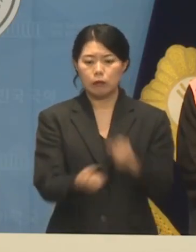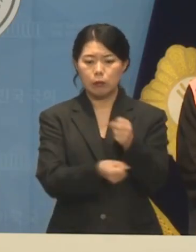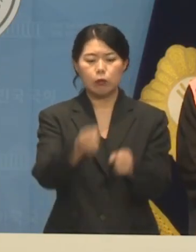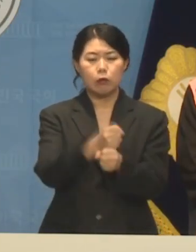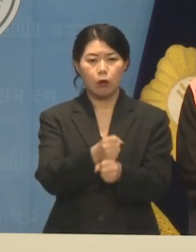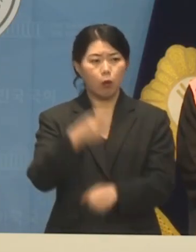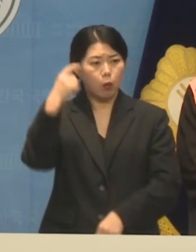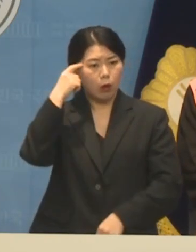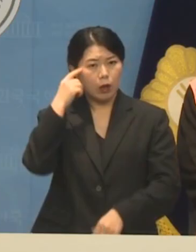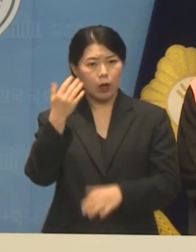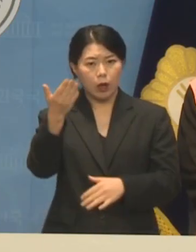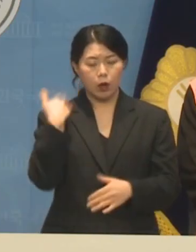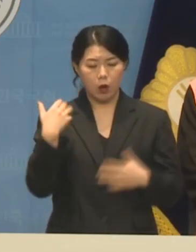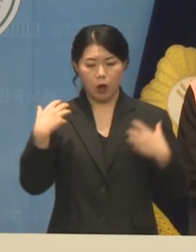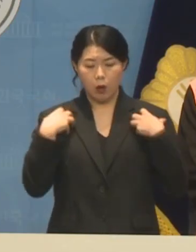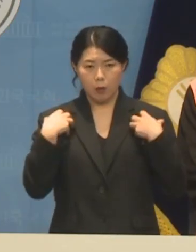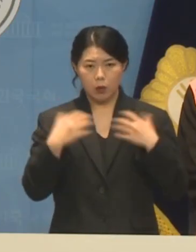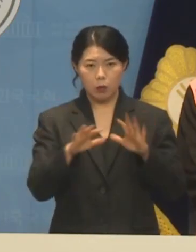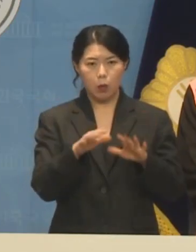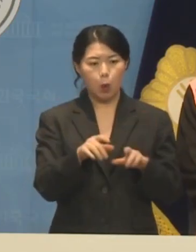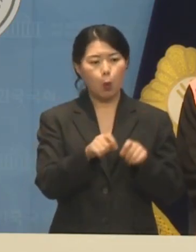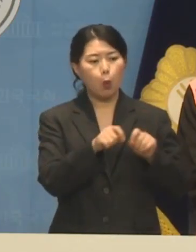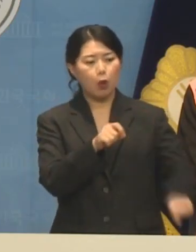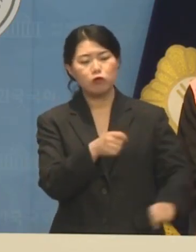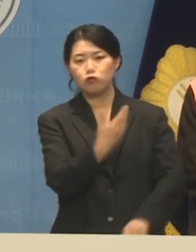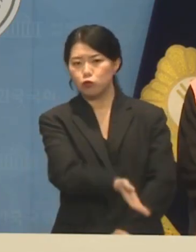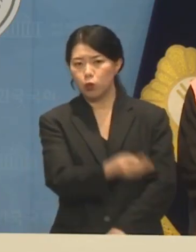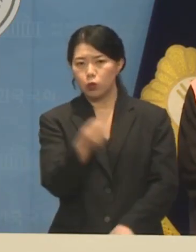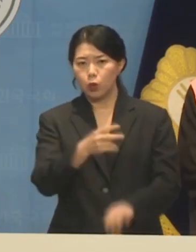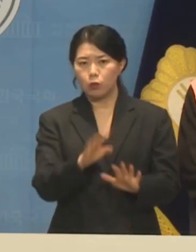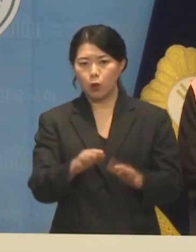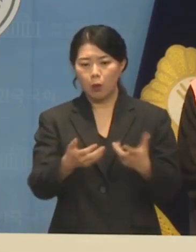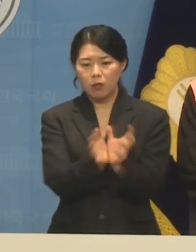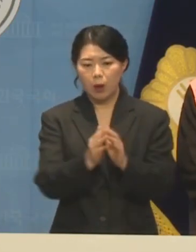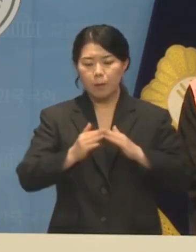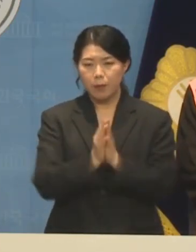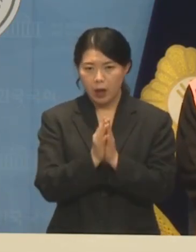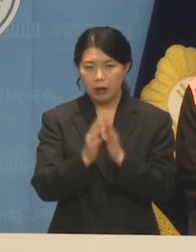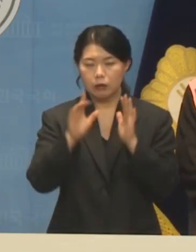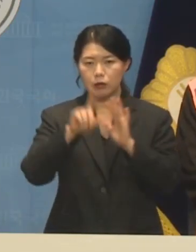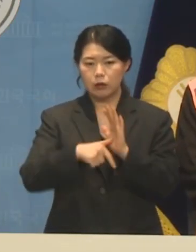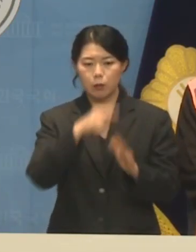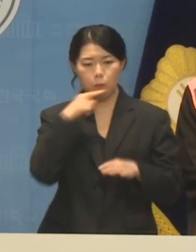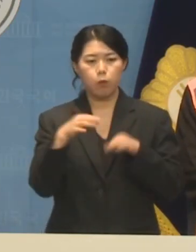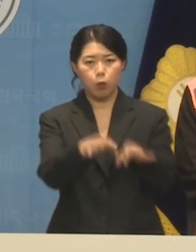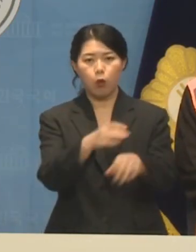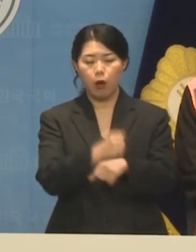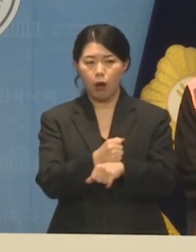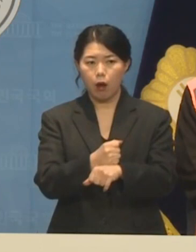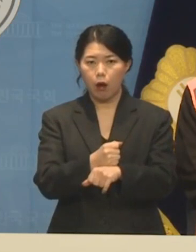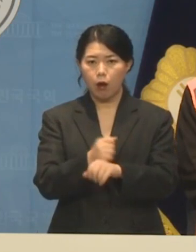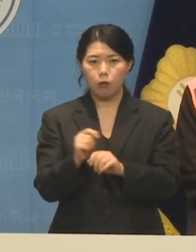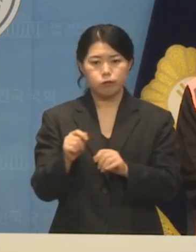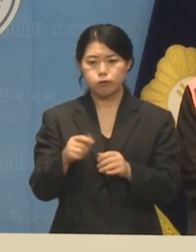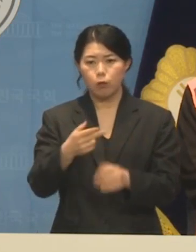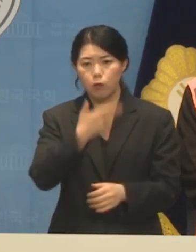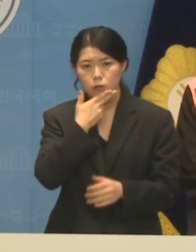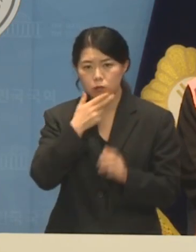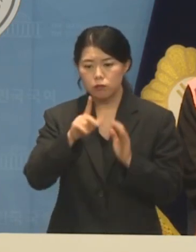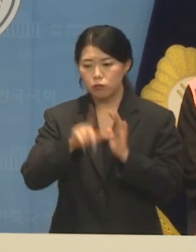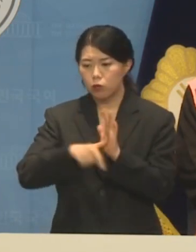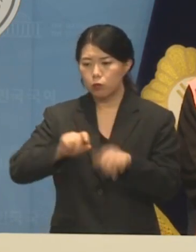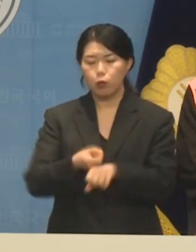업무를 외주화하거나 부서 통폐합, 인원 감축을 하면 인센티브를 주고 그렇게 하지 않으면 페널티를 주겠다 이런